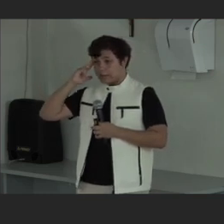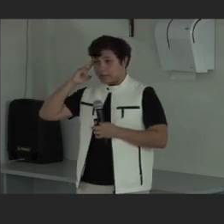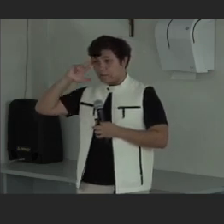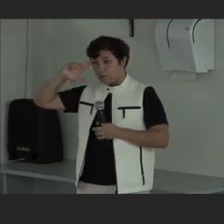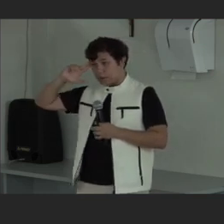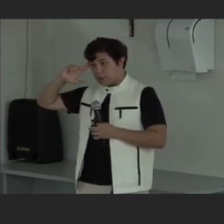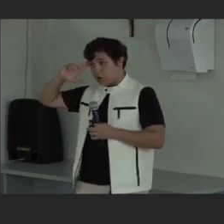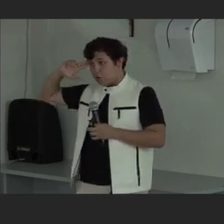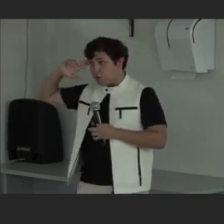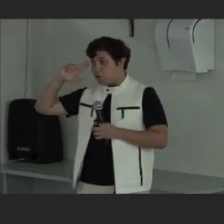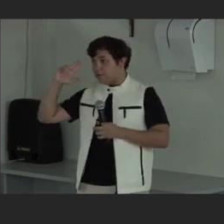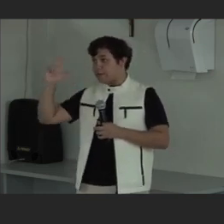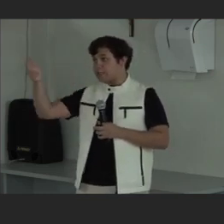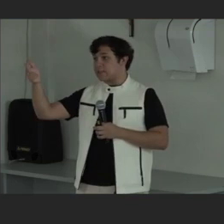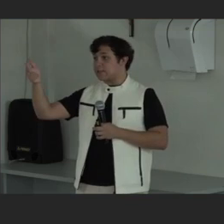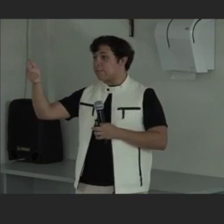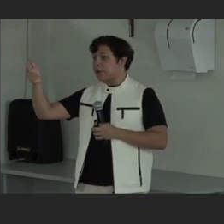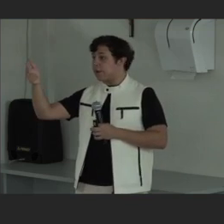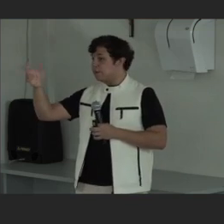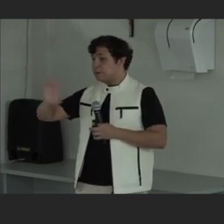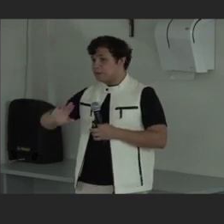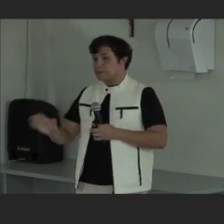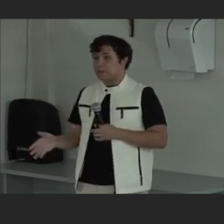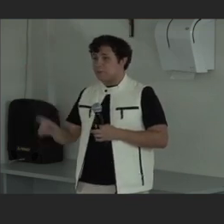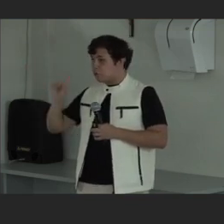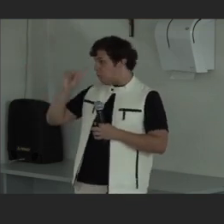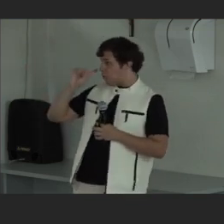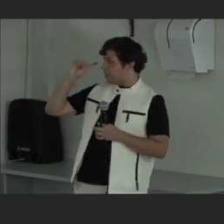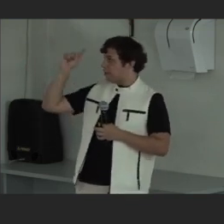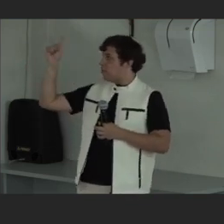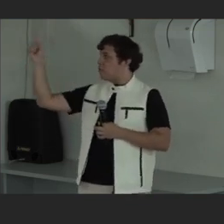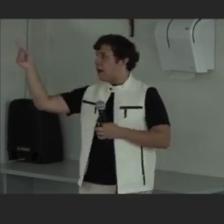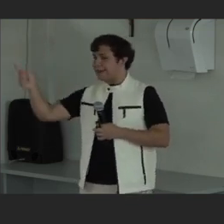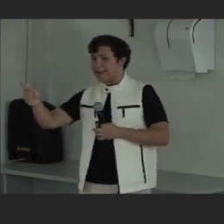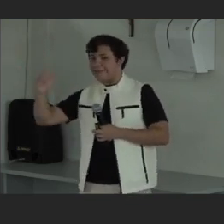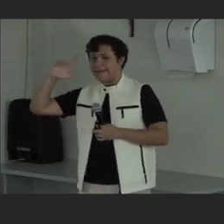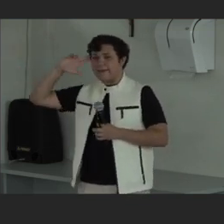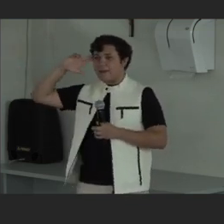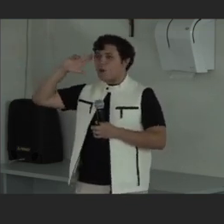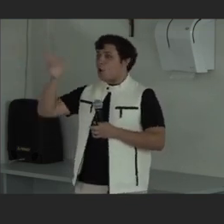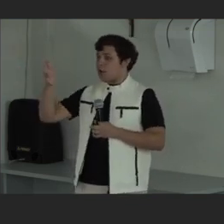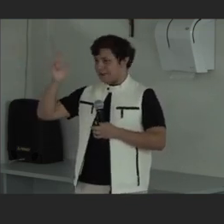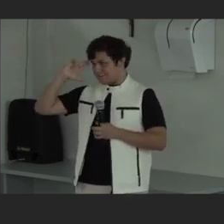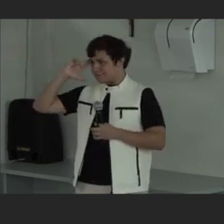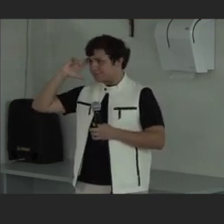y movimiento, una flechita hacia afuera. Se acabó, así como arqueada. Hola.